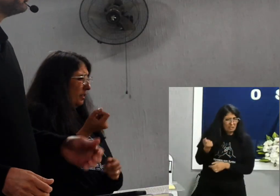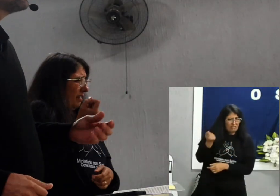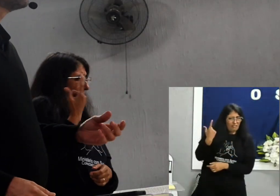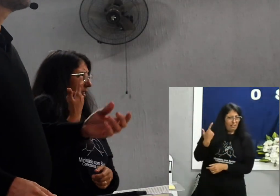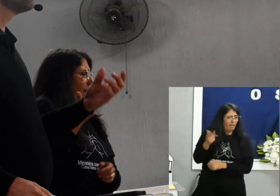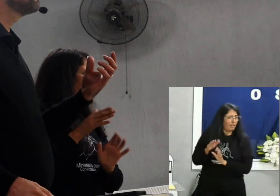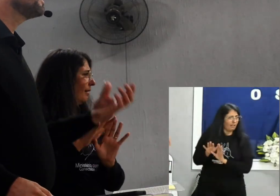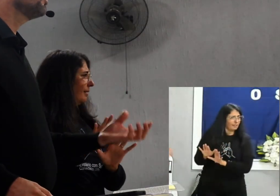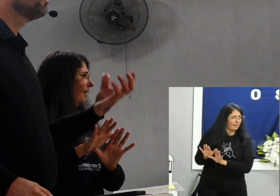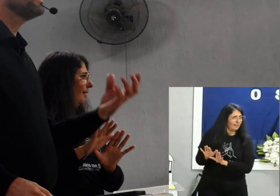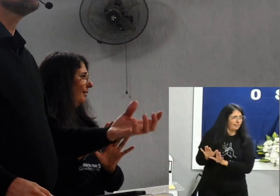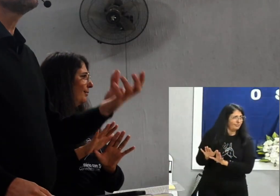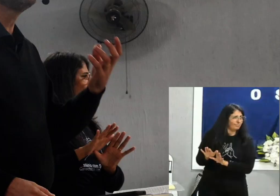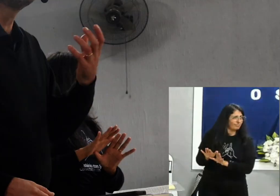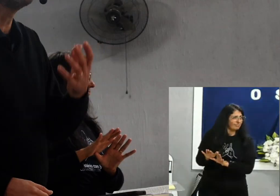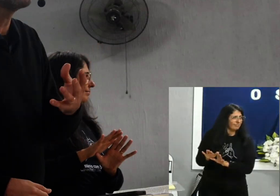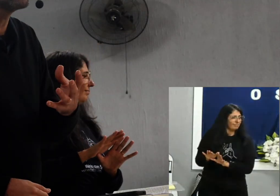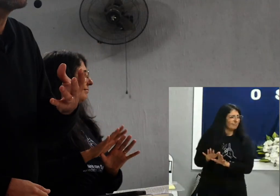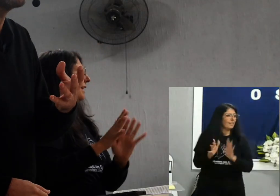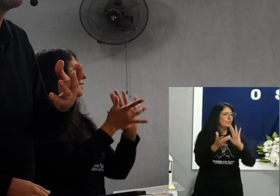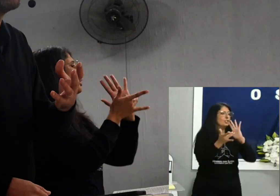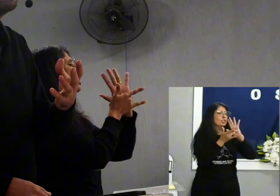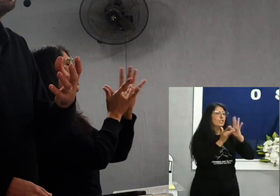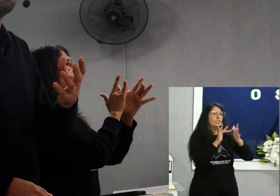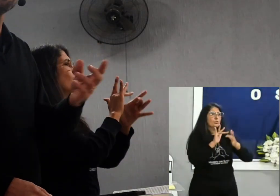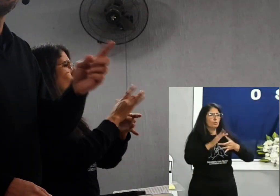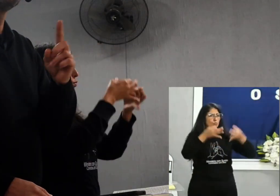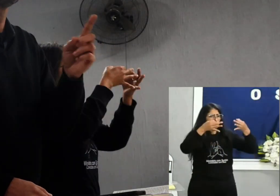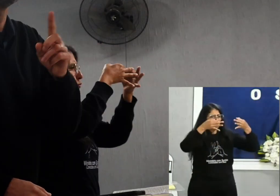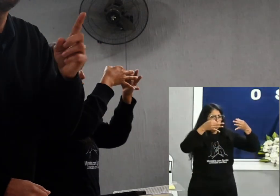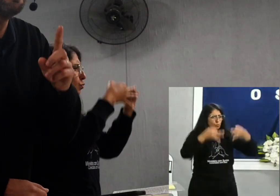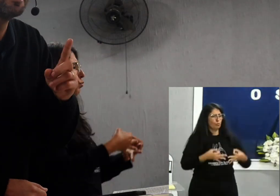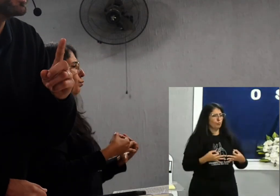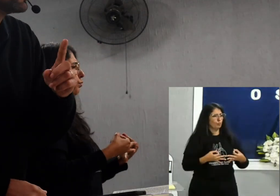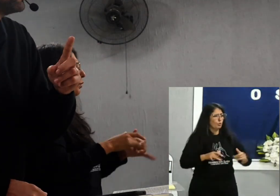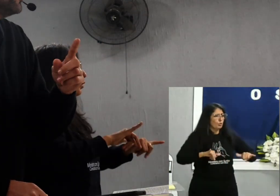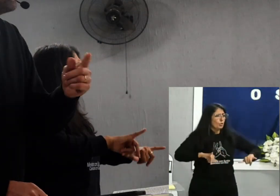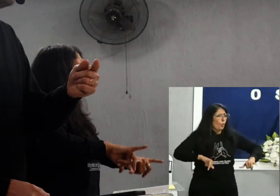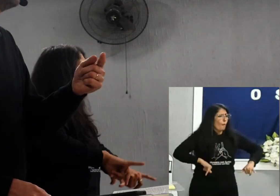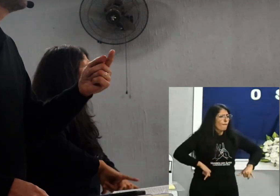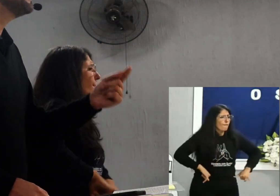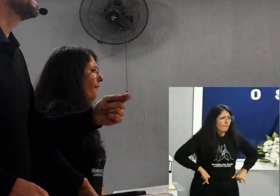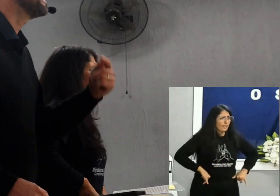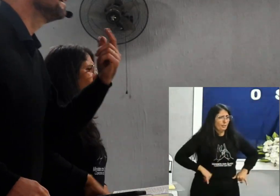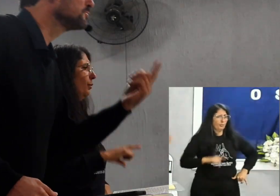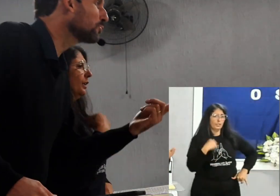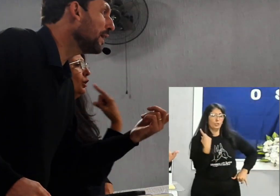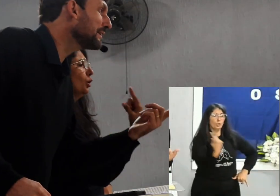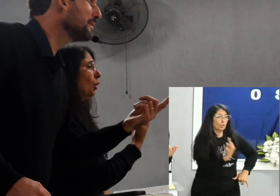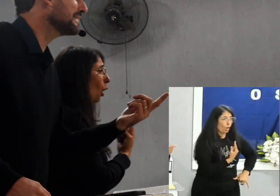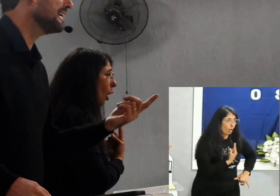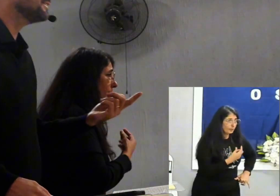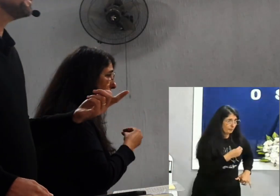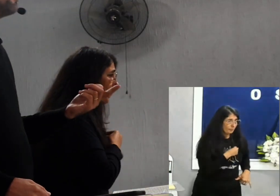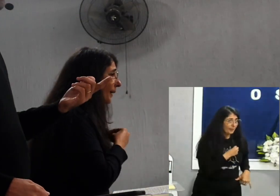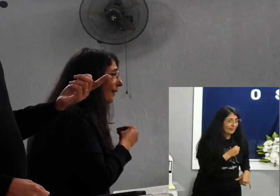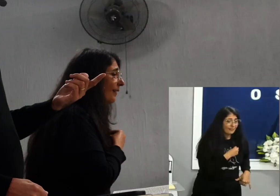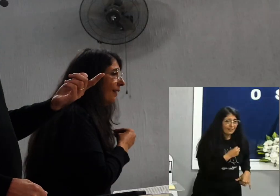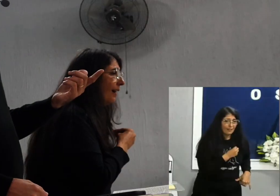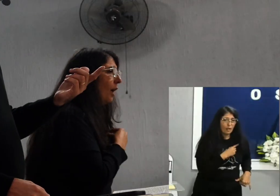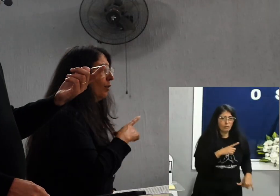O justo sofreu pelos injustos. Nós não estranhamos isso, nós nos alegramos com essa